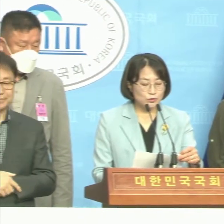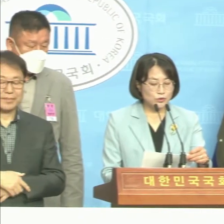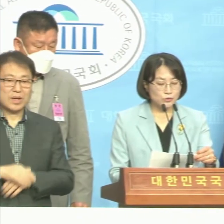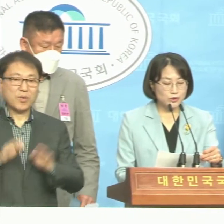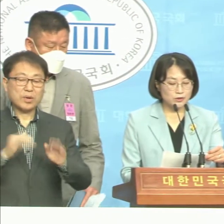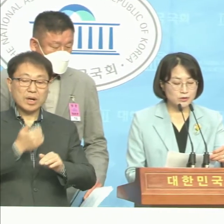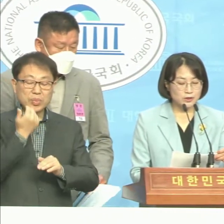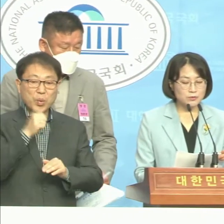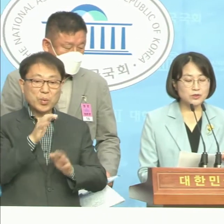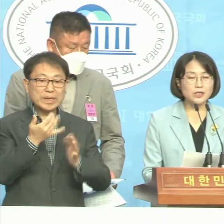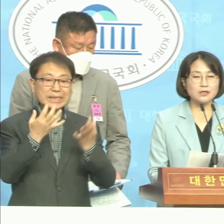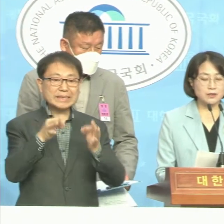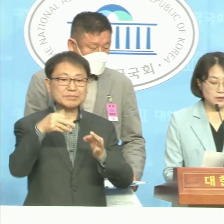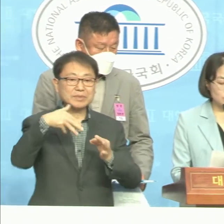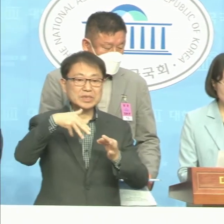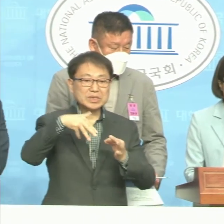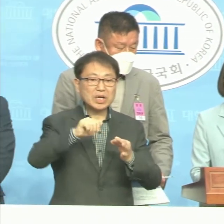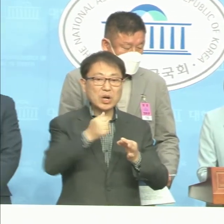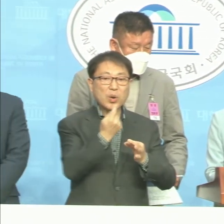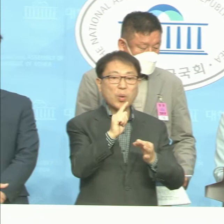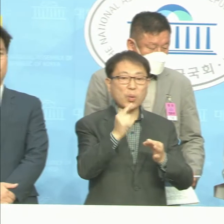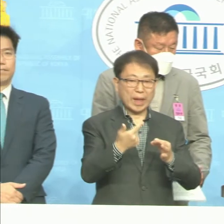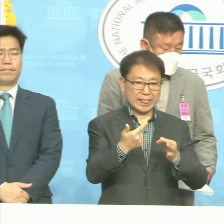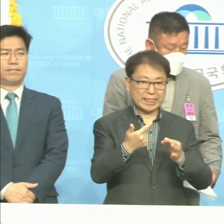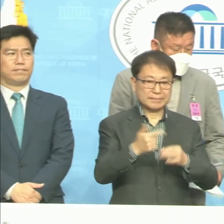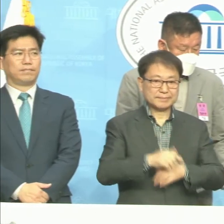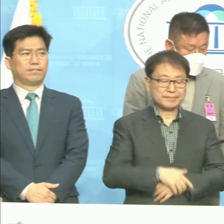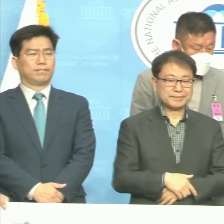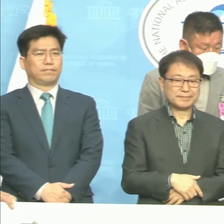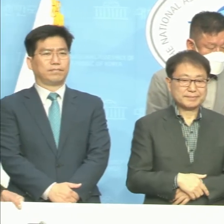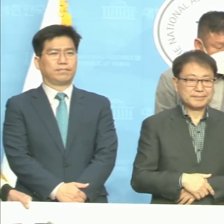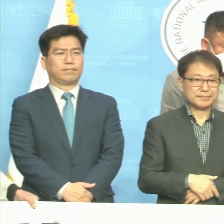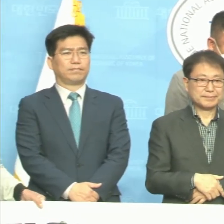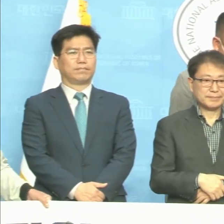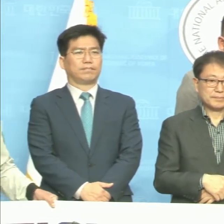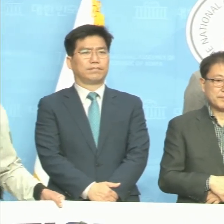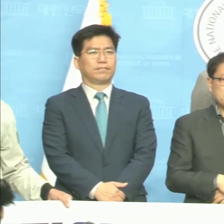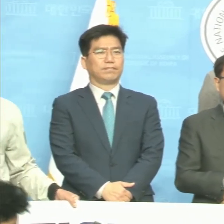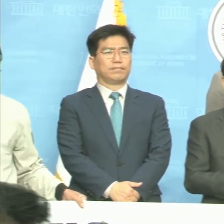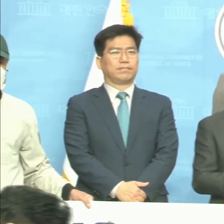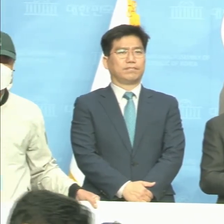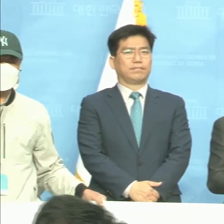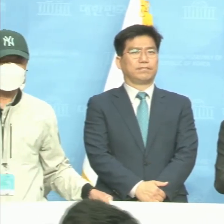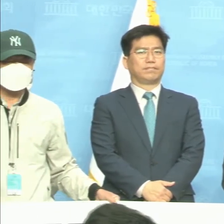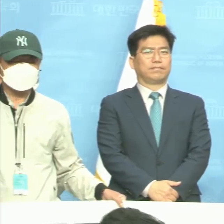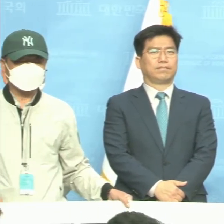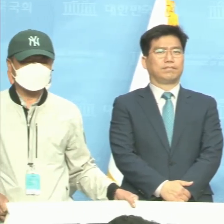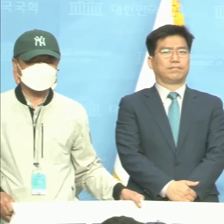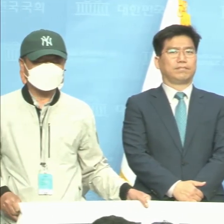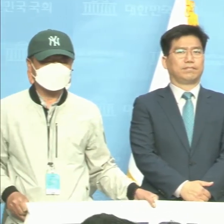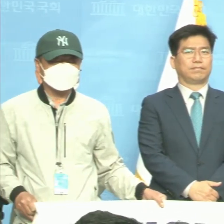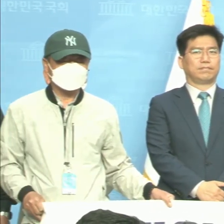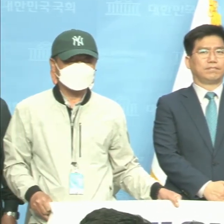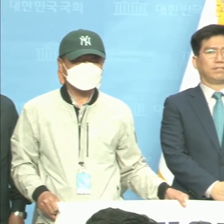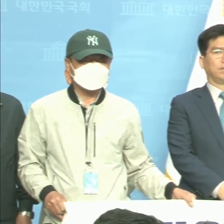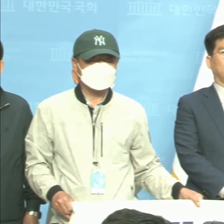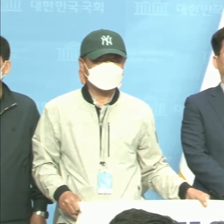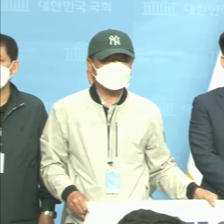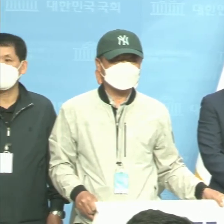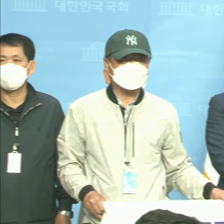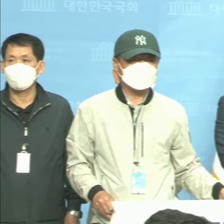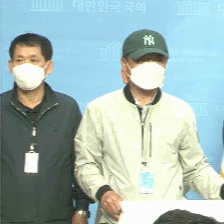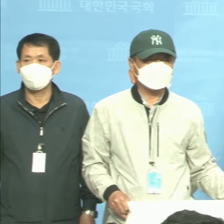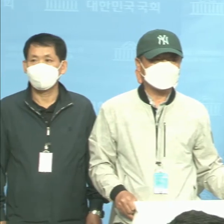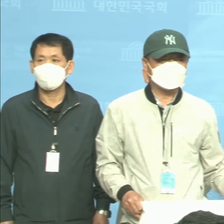오늘 수화통역 은 김천 아 김철한 소통 역사 께서 맡아 주식에 씁니다 제가 먼저